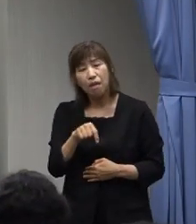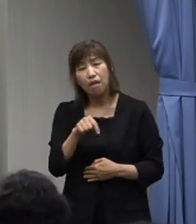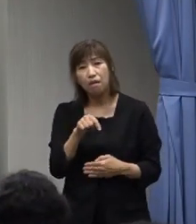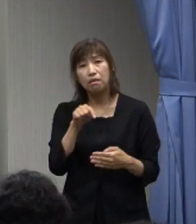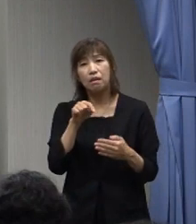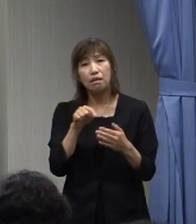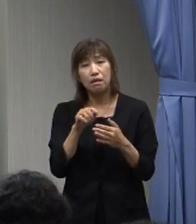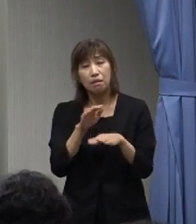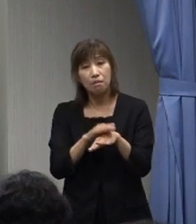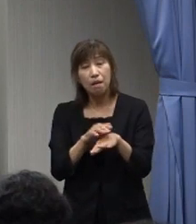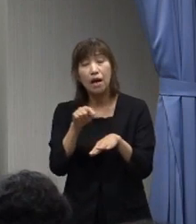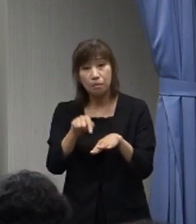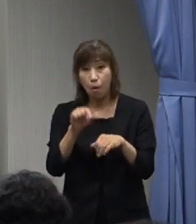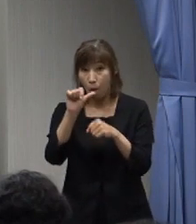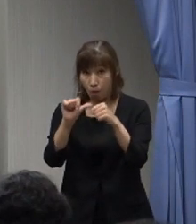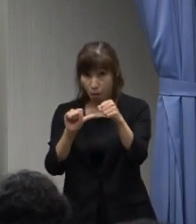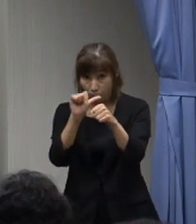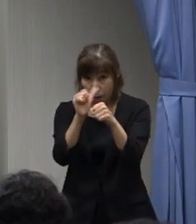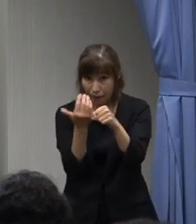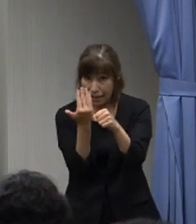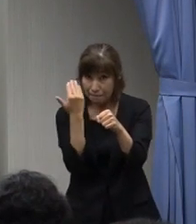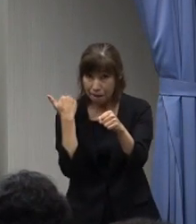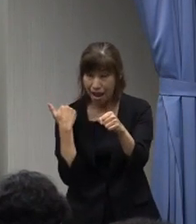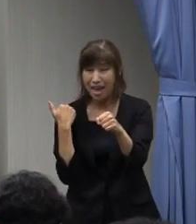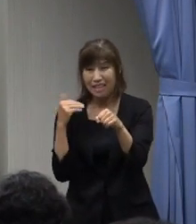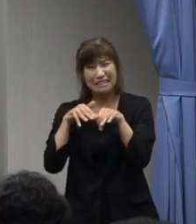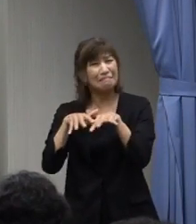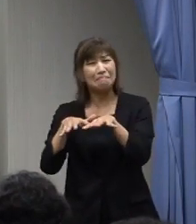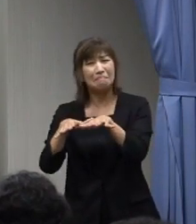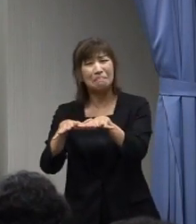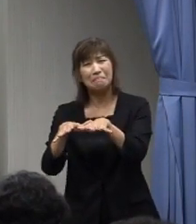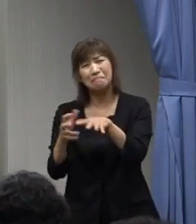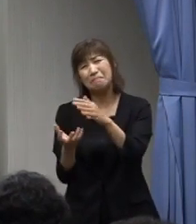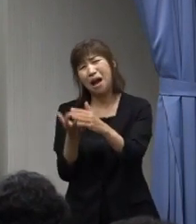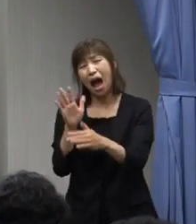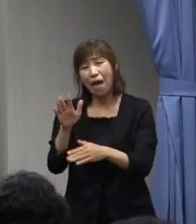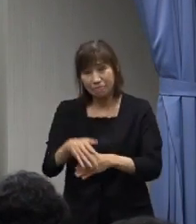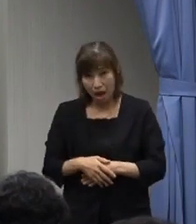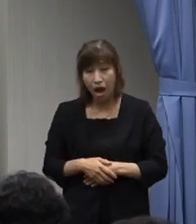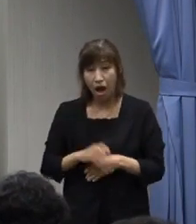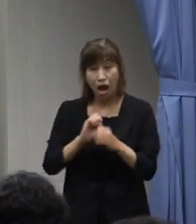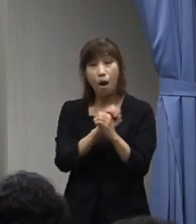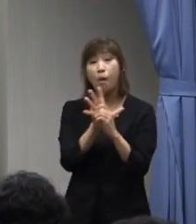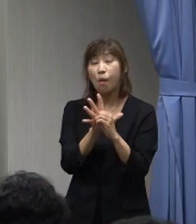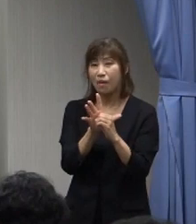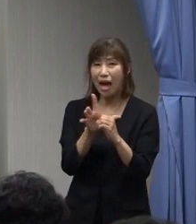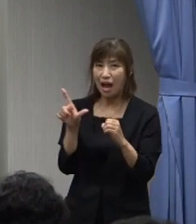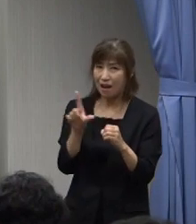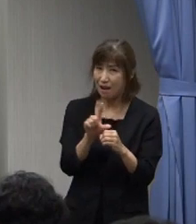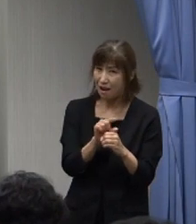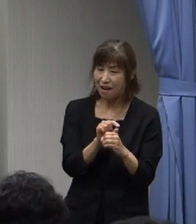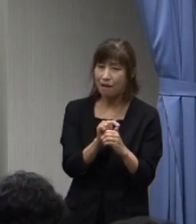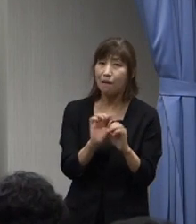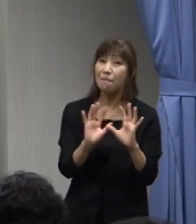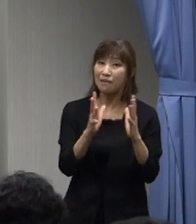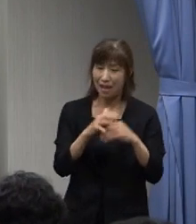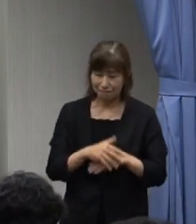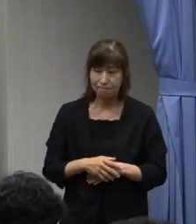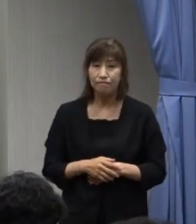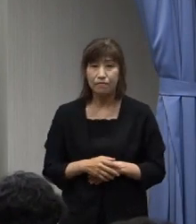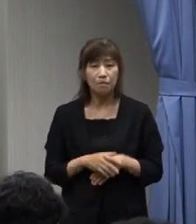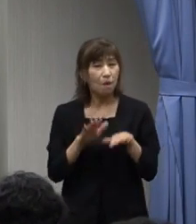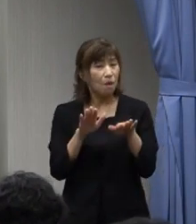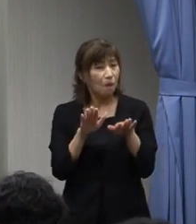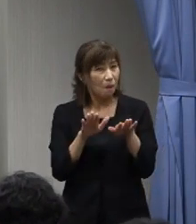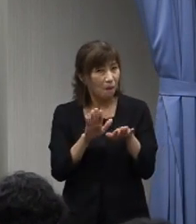し上げました、5年前にケースがありましたが、このコロナ禍はほとんどありませんでした。このマシンで